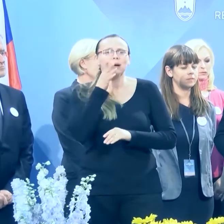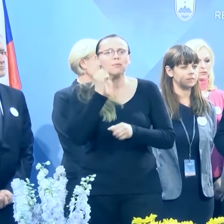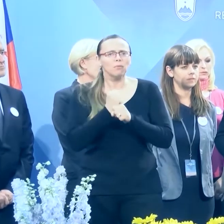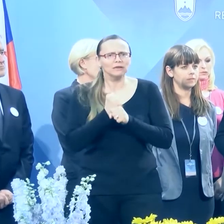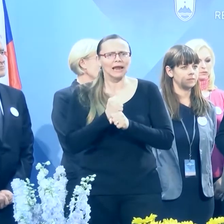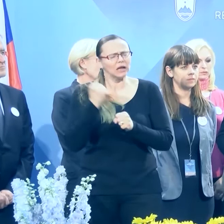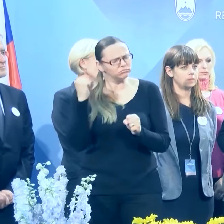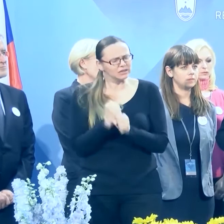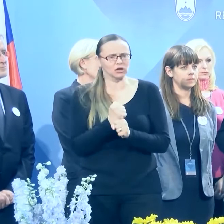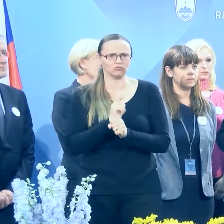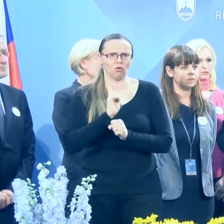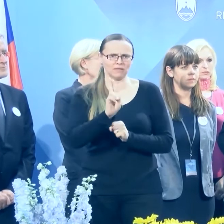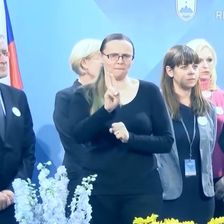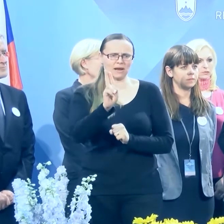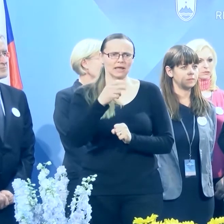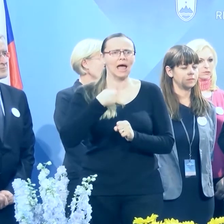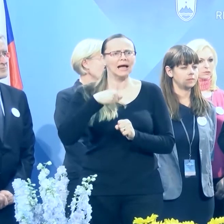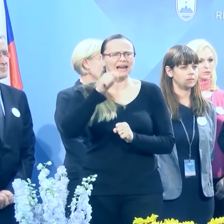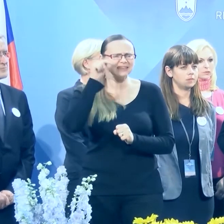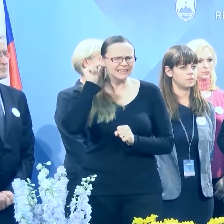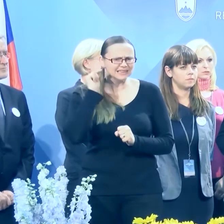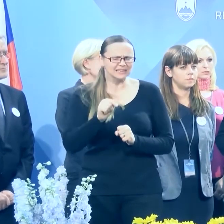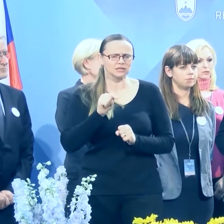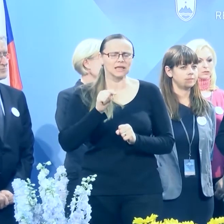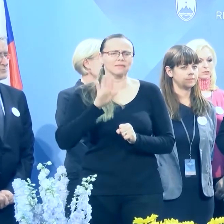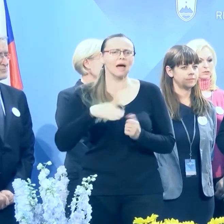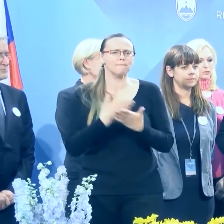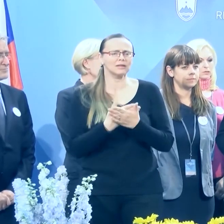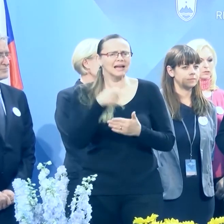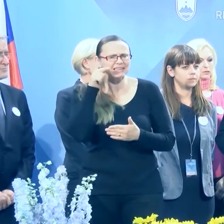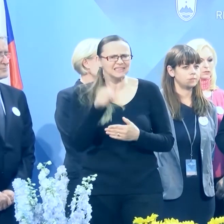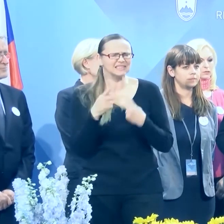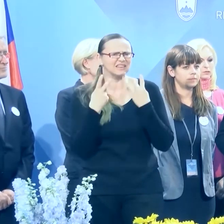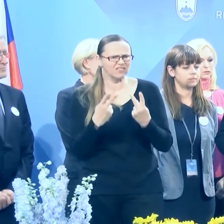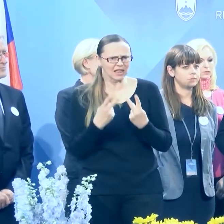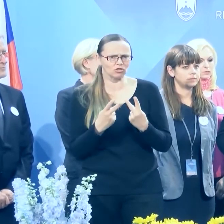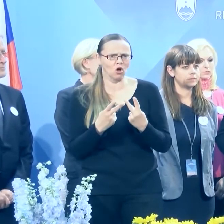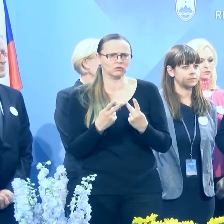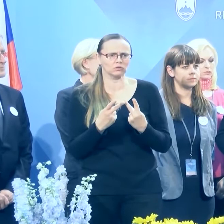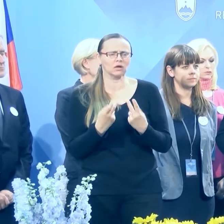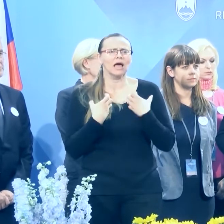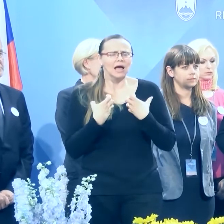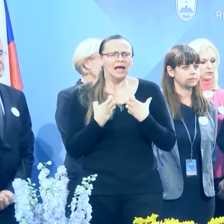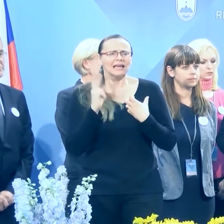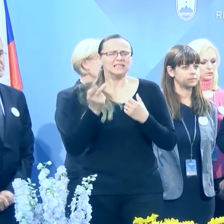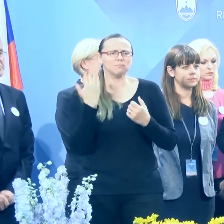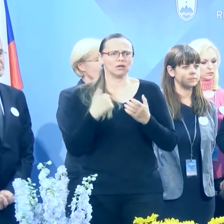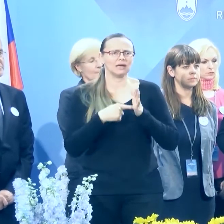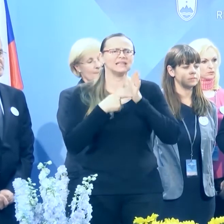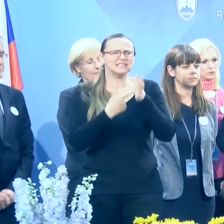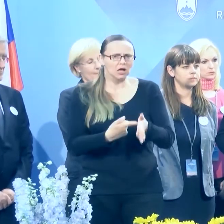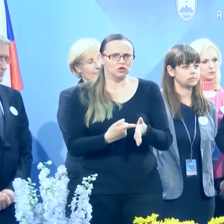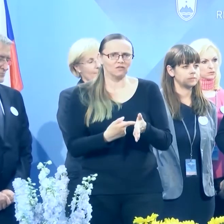trdno naprej, gradili tiste, na podlagi tistih načel, vrednot, ambicij, ki smo jih izkazali in